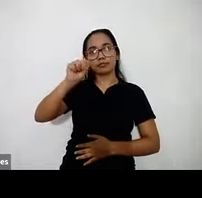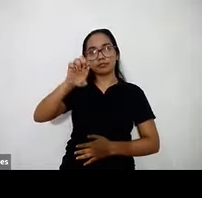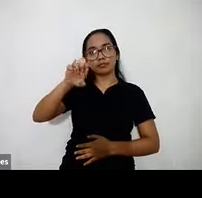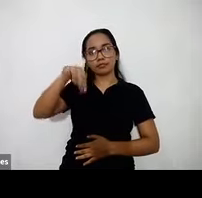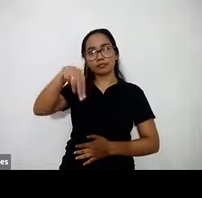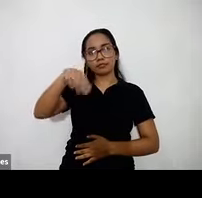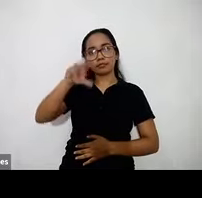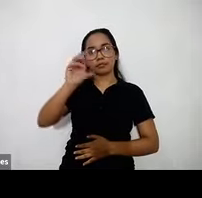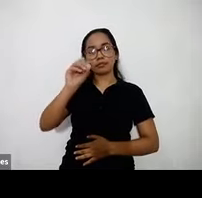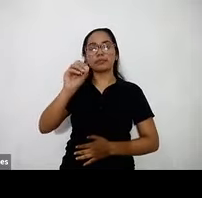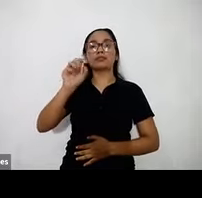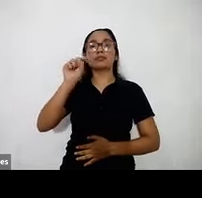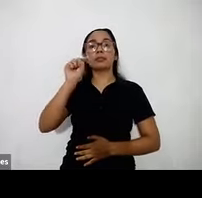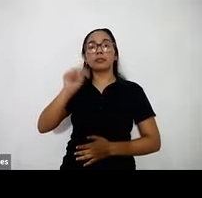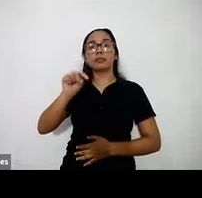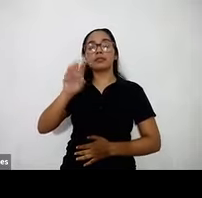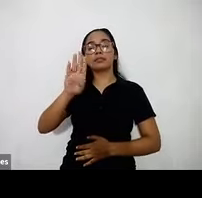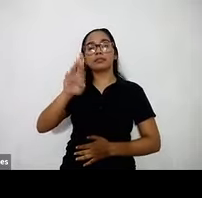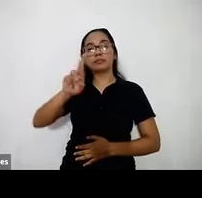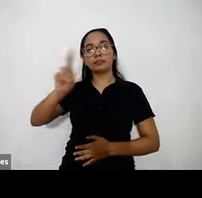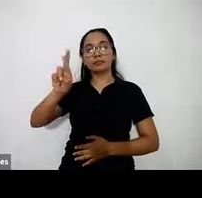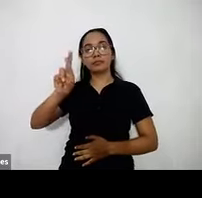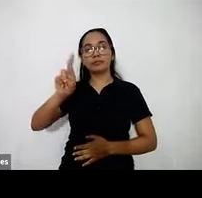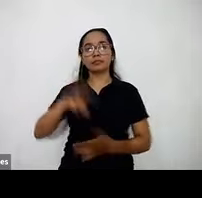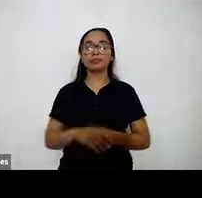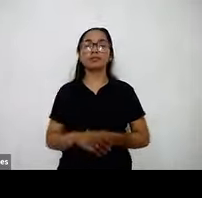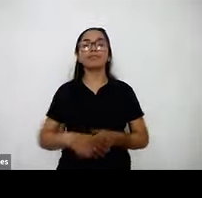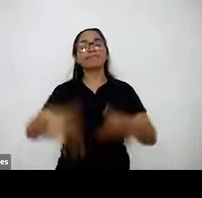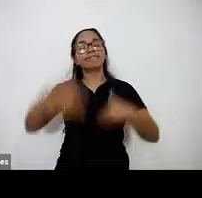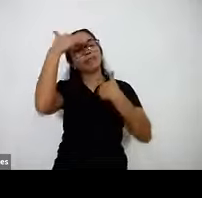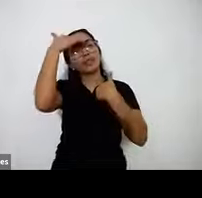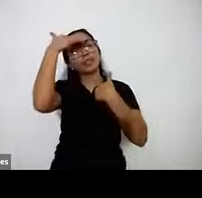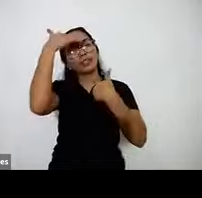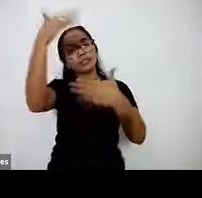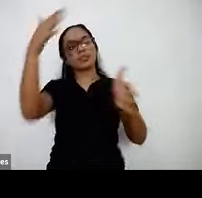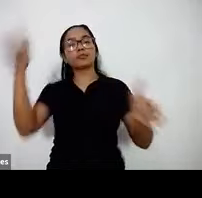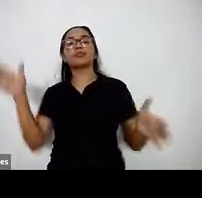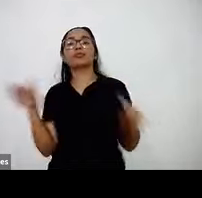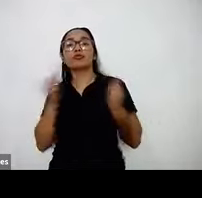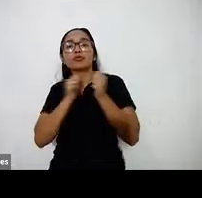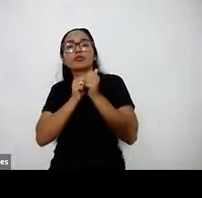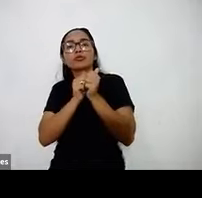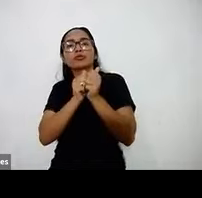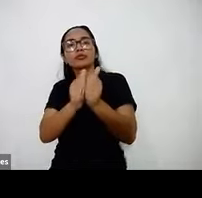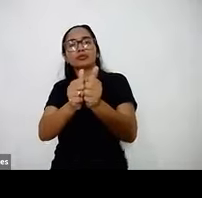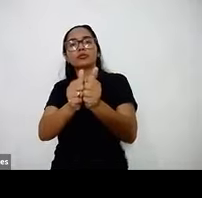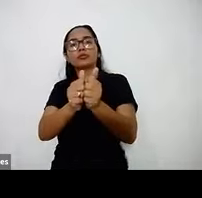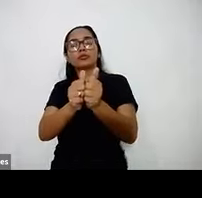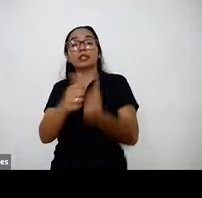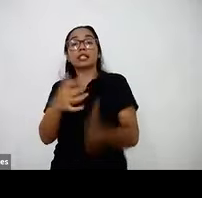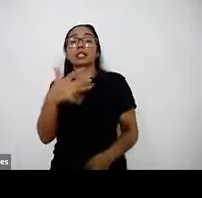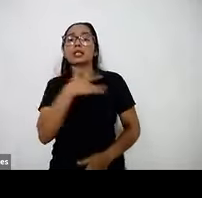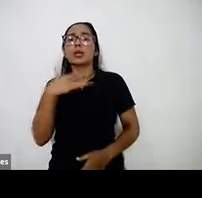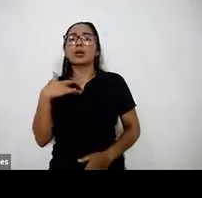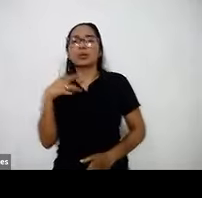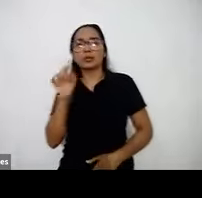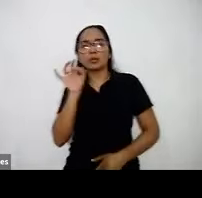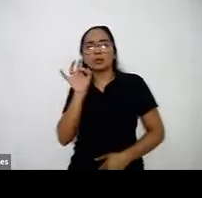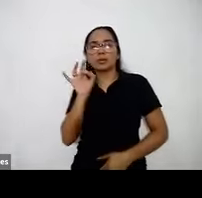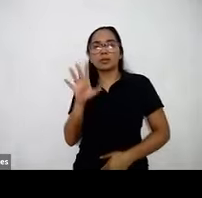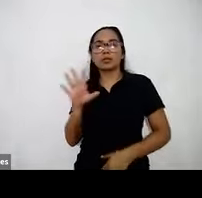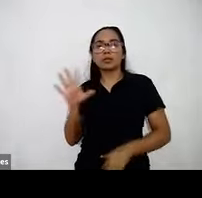renatoroseno.financie.de. E no mais agradecer, a gente vai junto e pensar isso. Saúde não é só ausência de